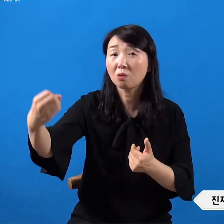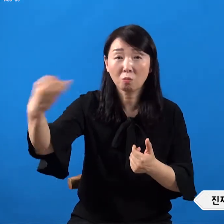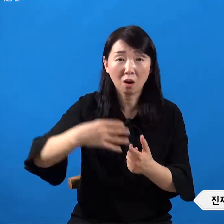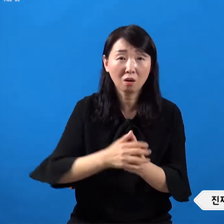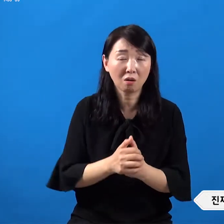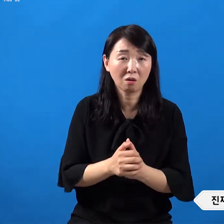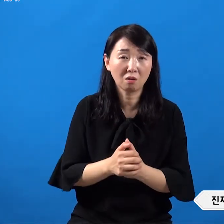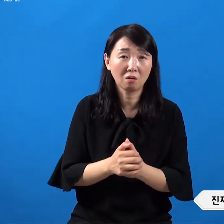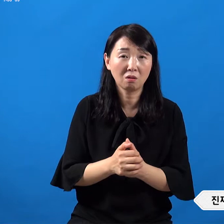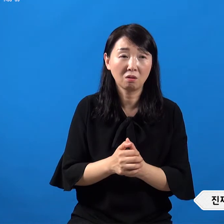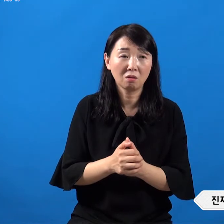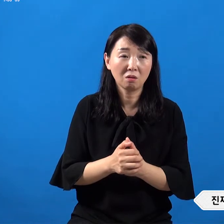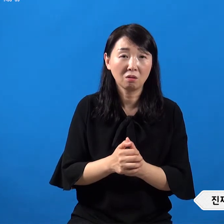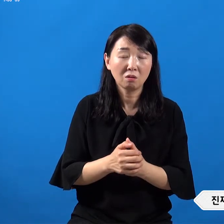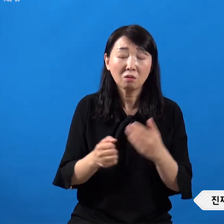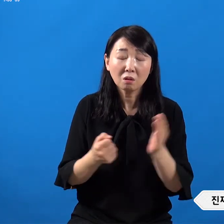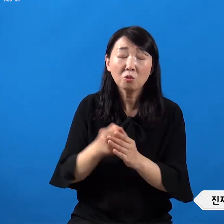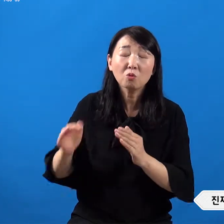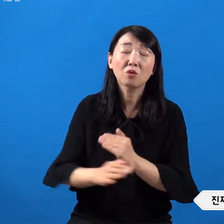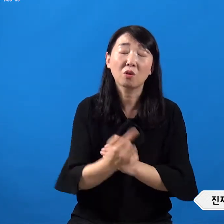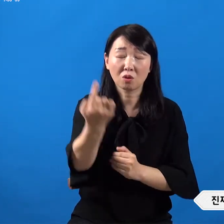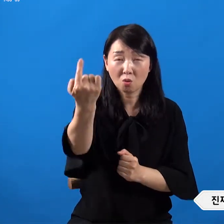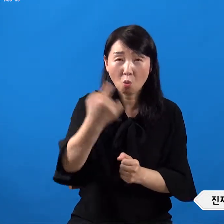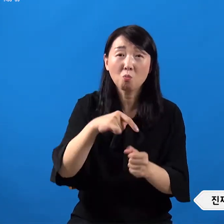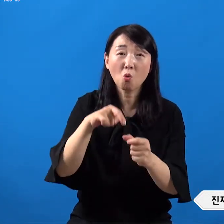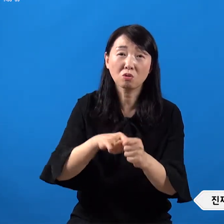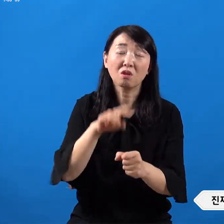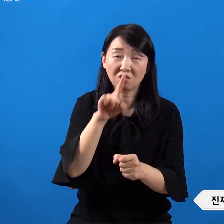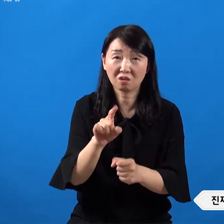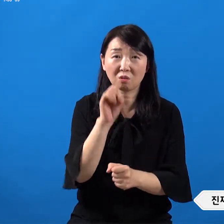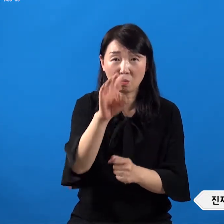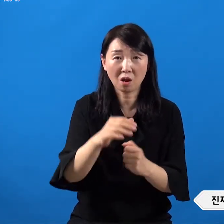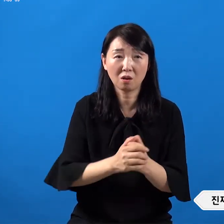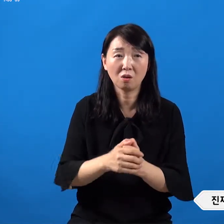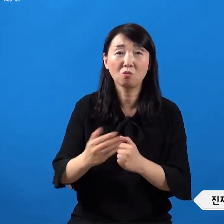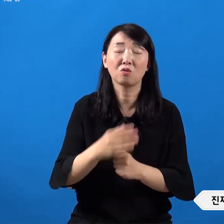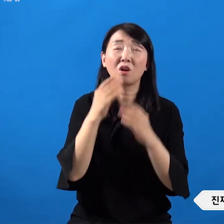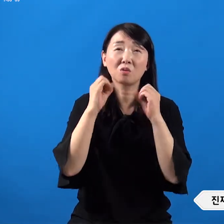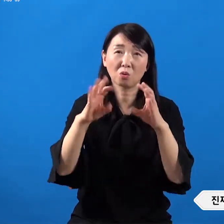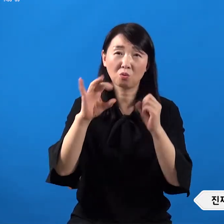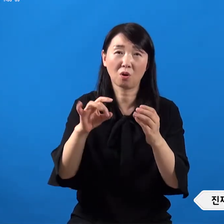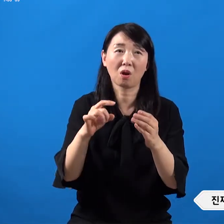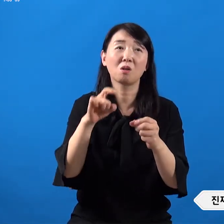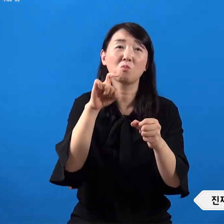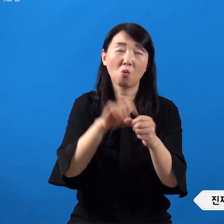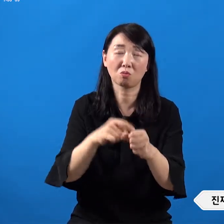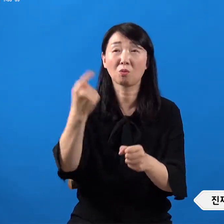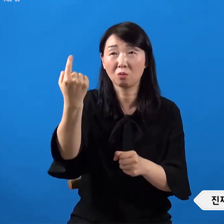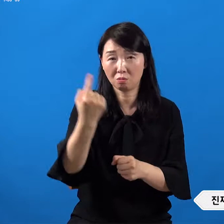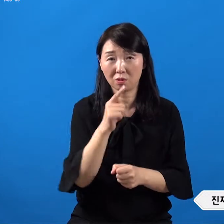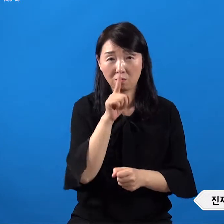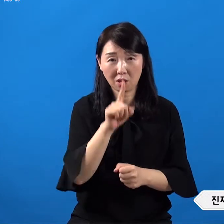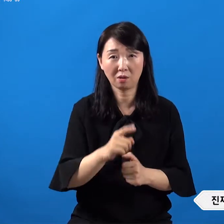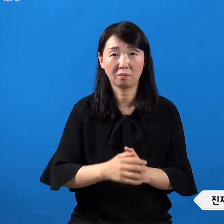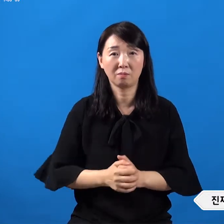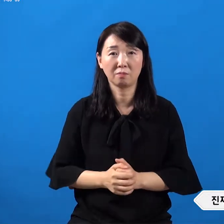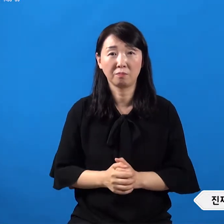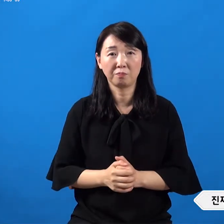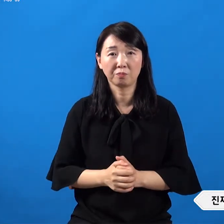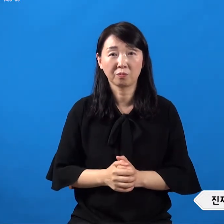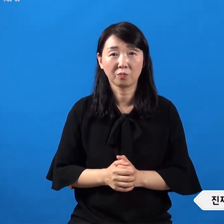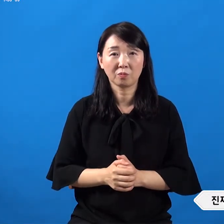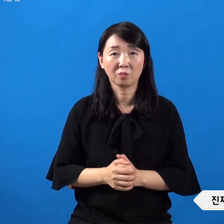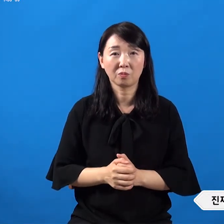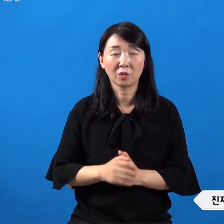그리고 우리가 온 이유는 이것이다라고 말씀하시며 우리가 전도하기 위해 왔다라고